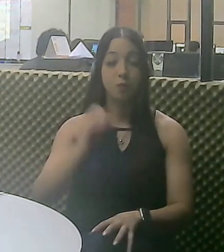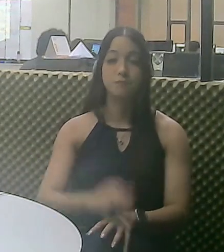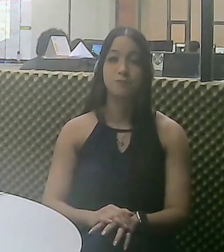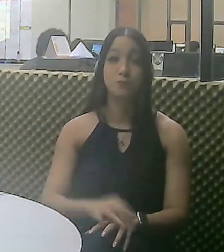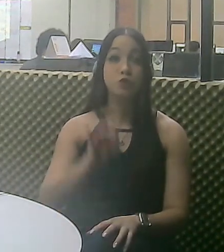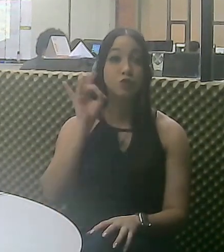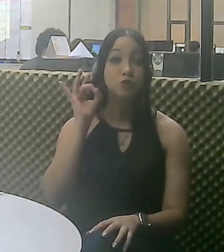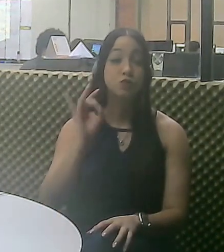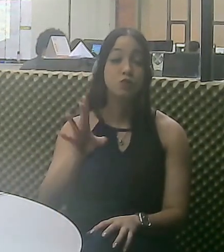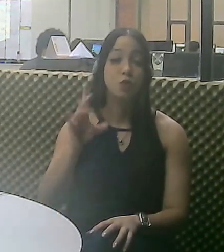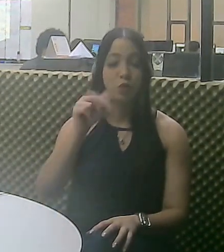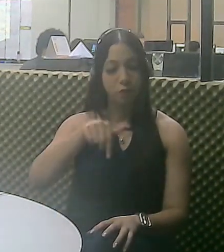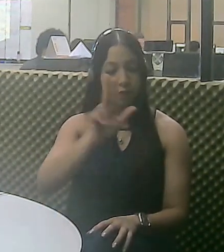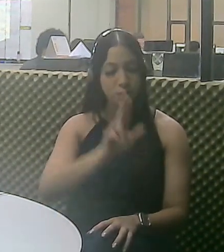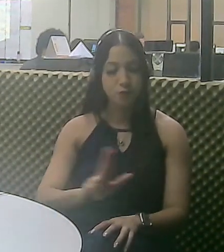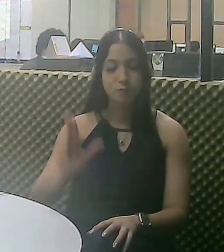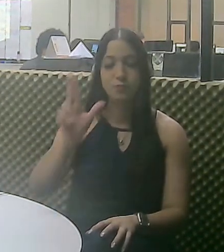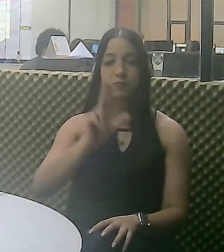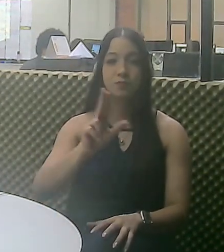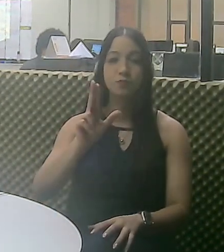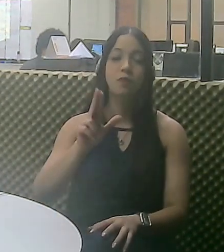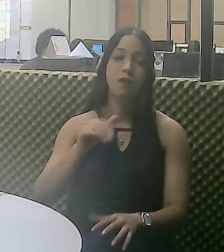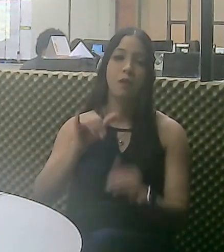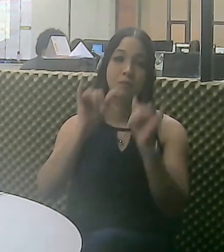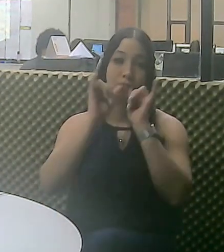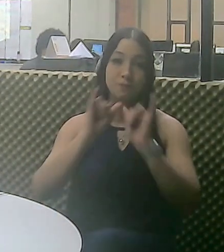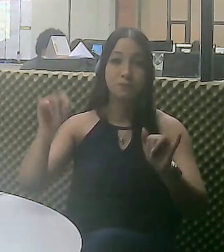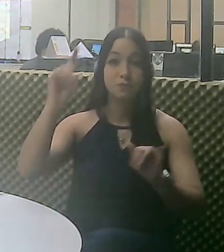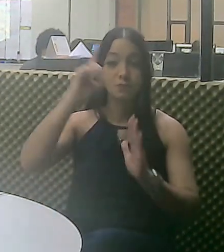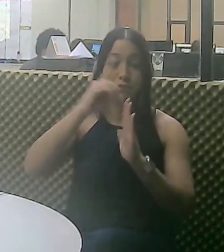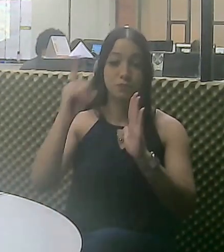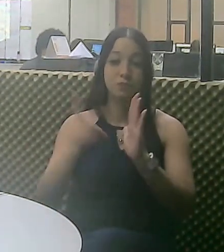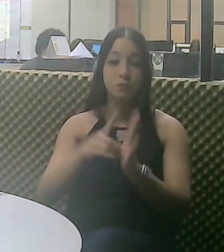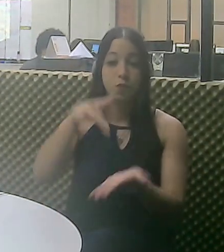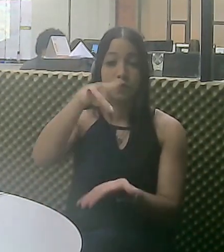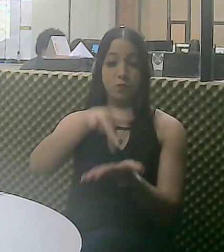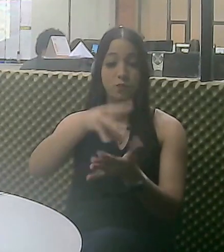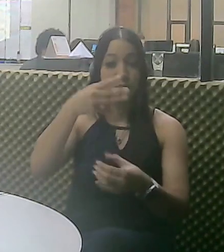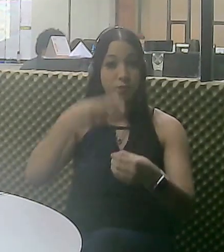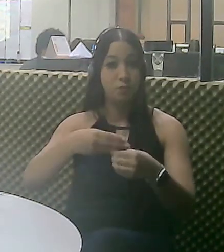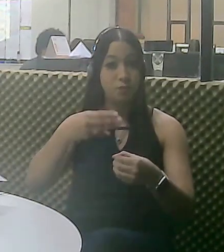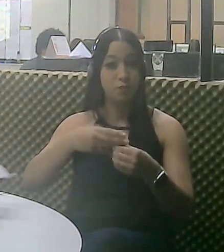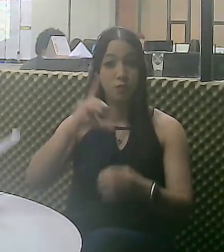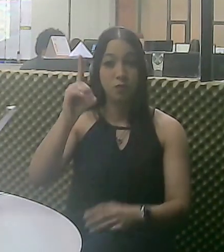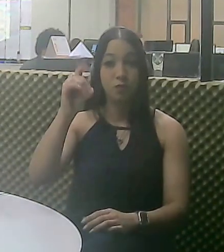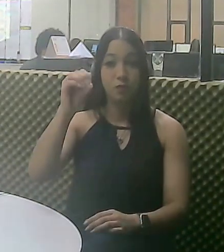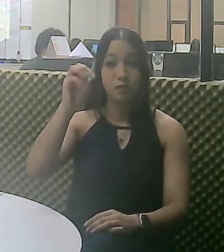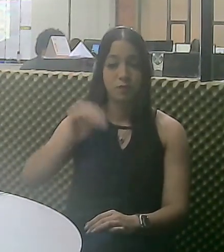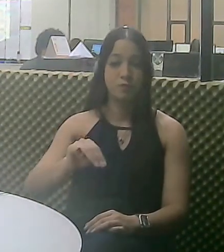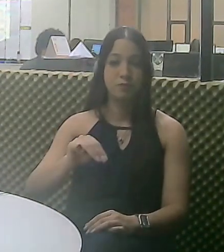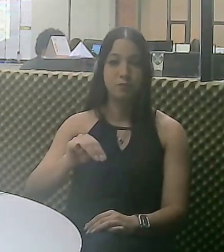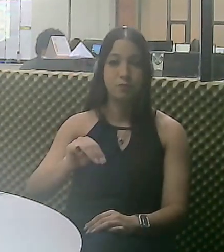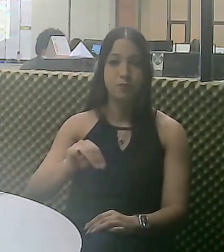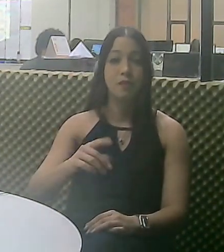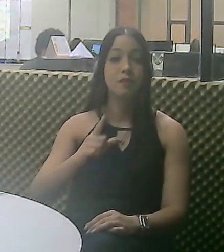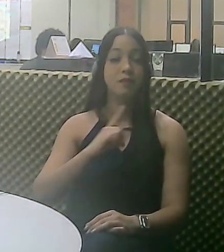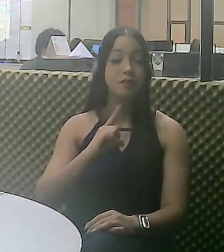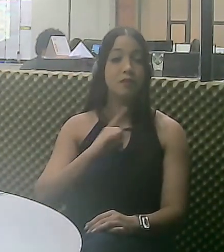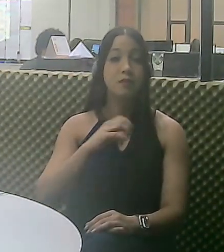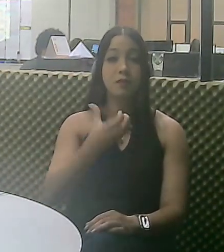exclusivamente em Uberlândia conforme publicado no Diário Oficial do Município o dom o sertane vai